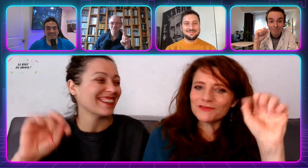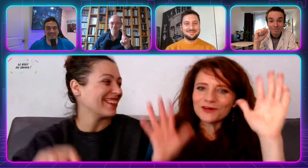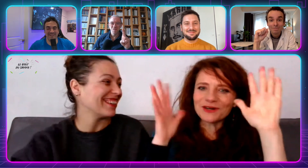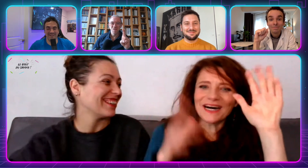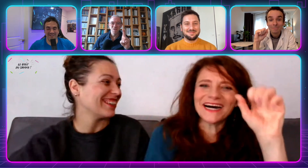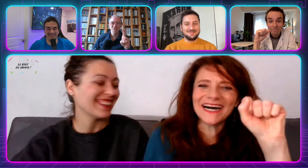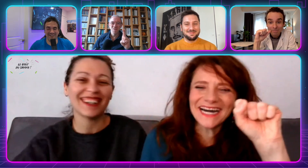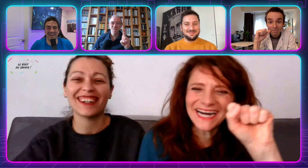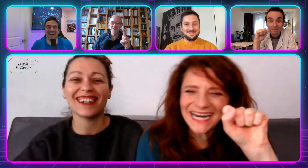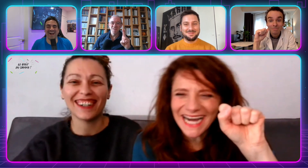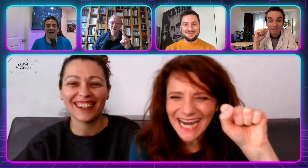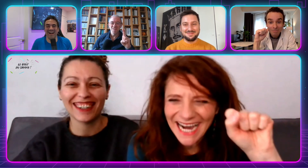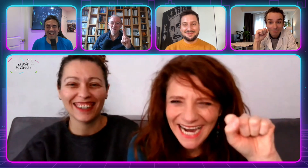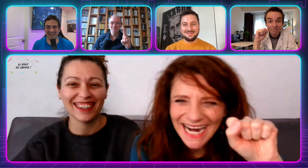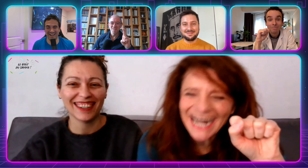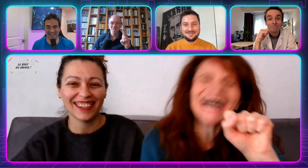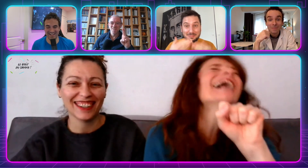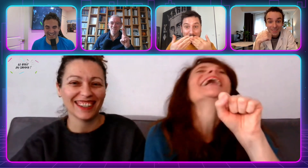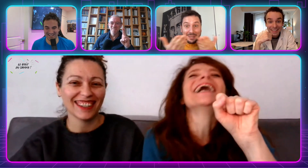Mais bravo!